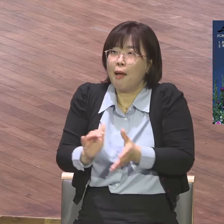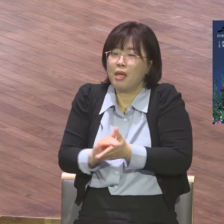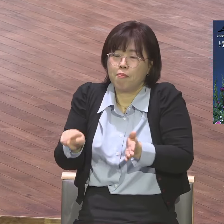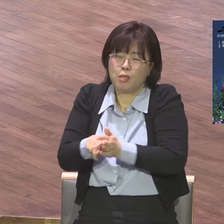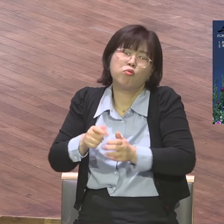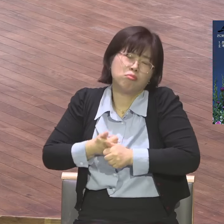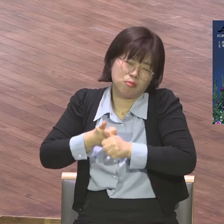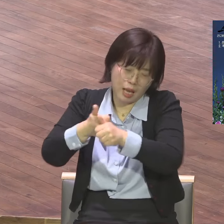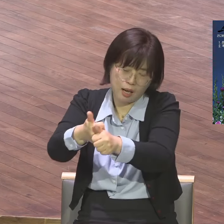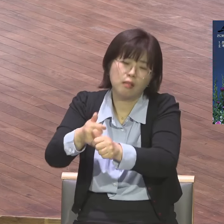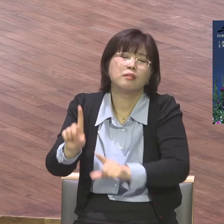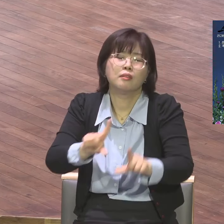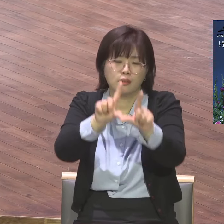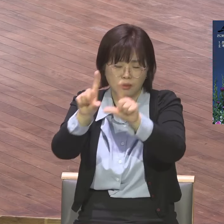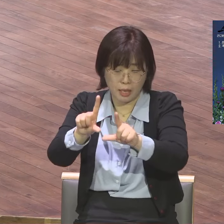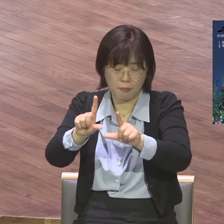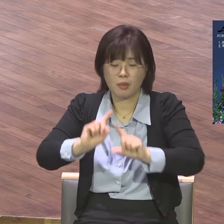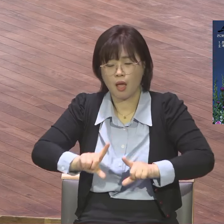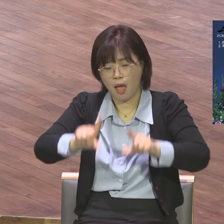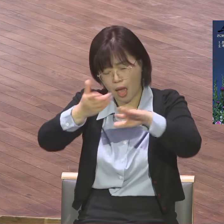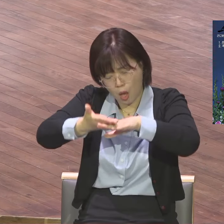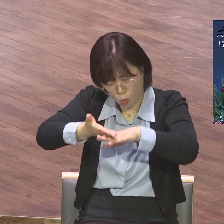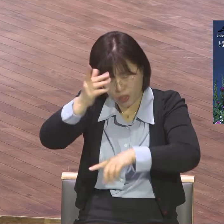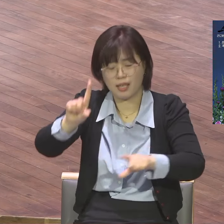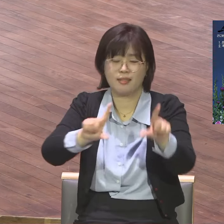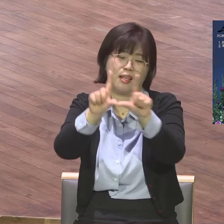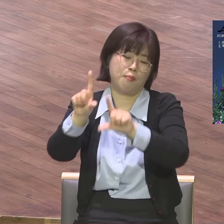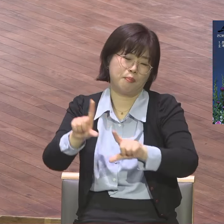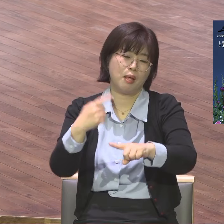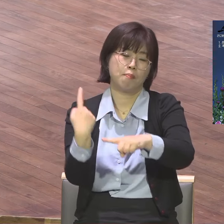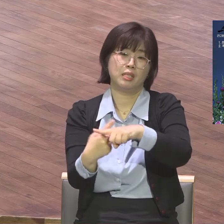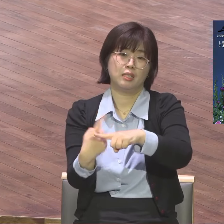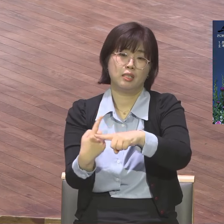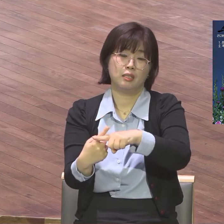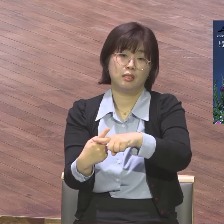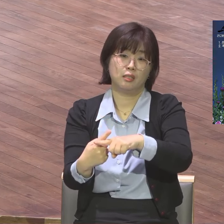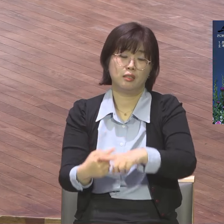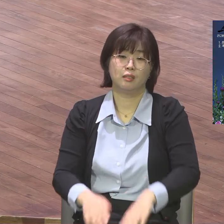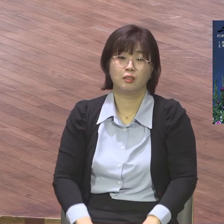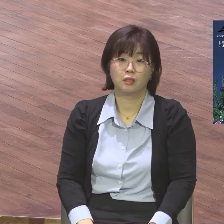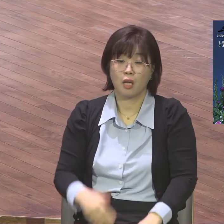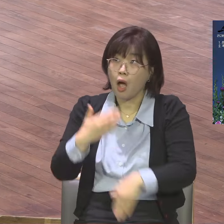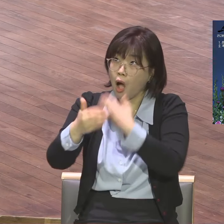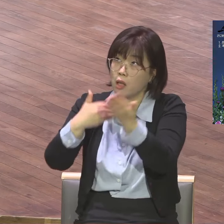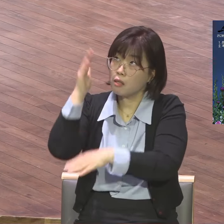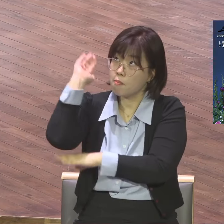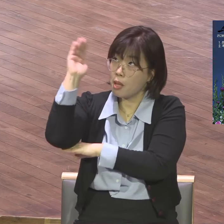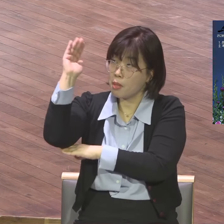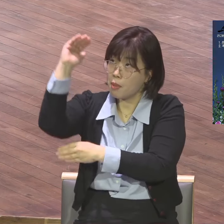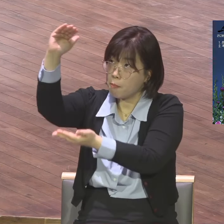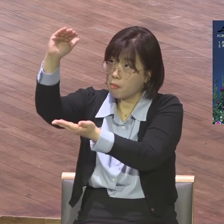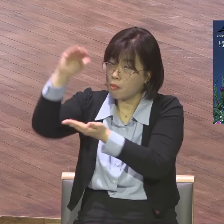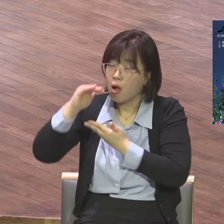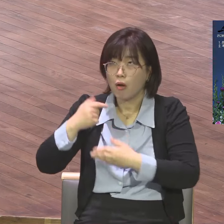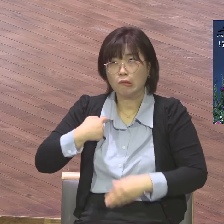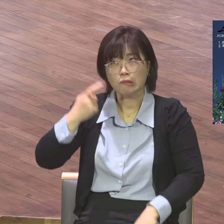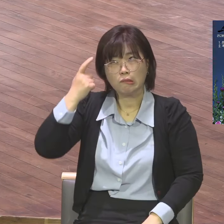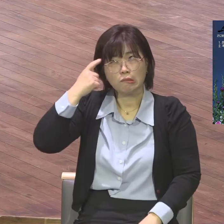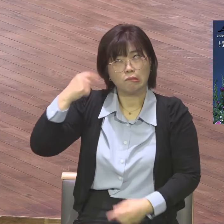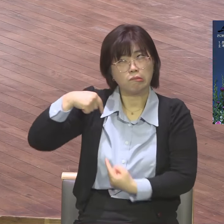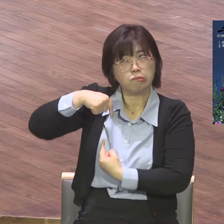우면하면서 그렇게 하지 않아요. 언약적 직진하는 사람이에요. 직진. 대표적인 인물이